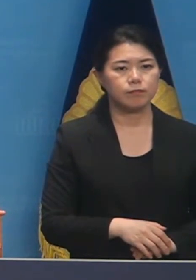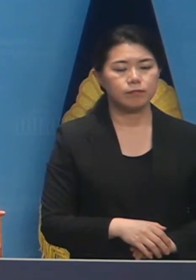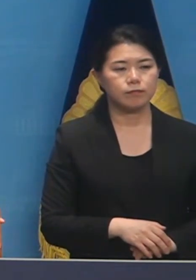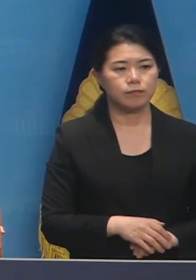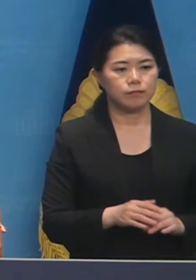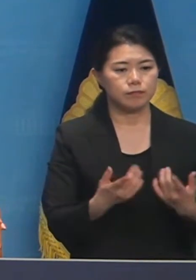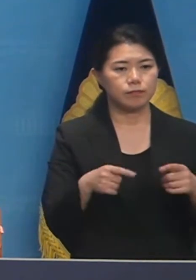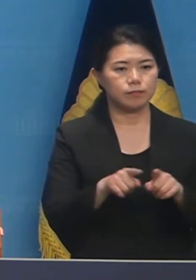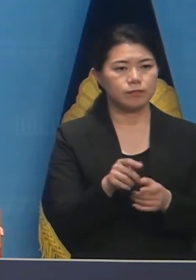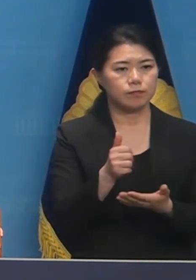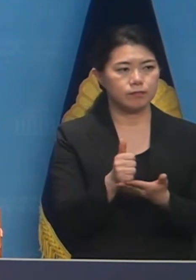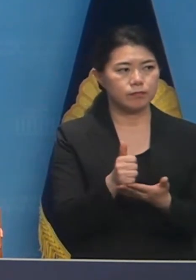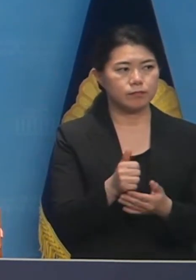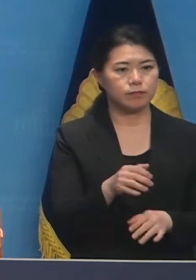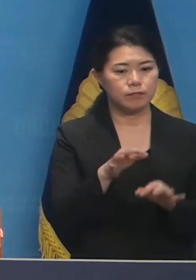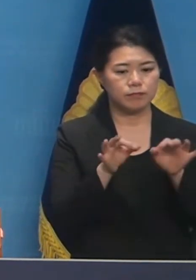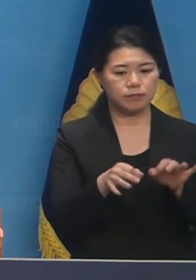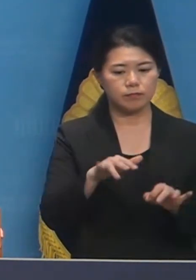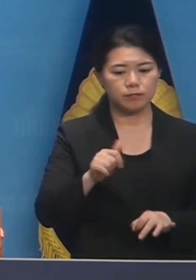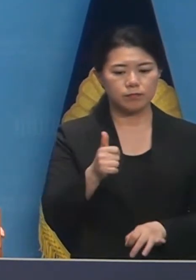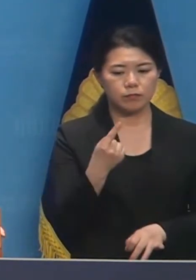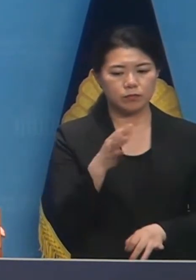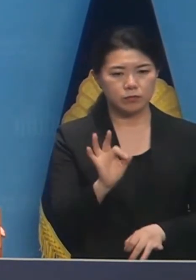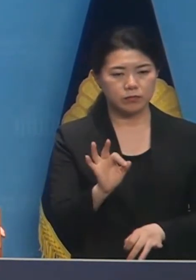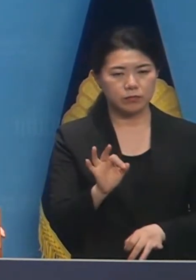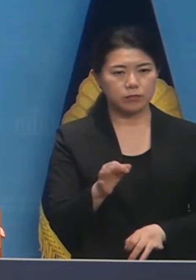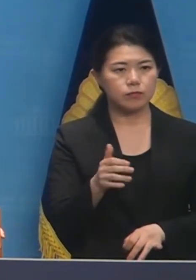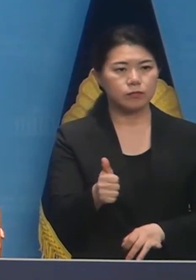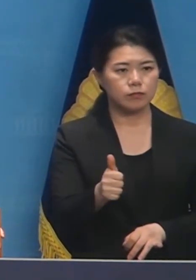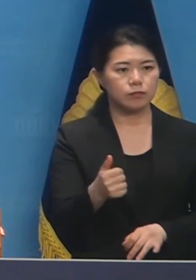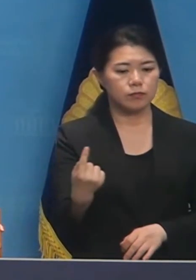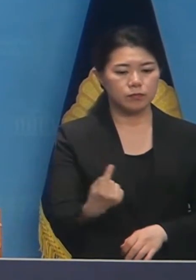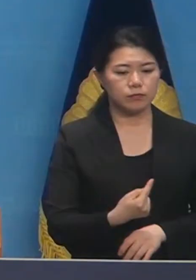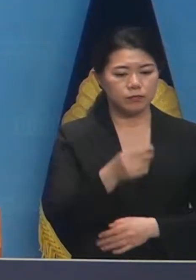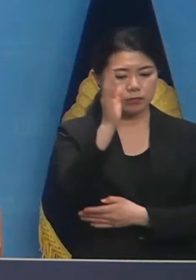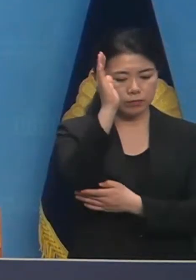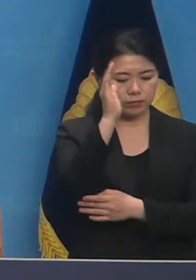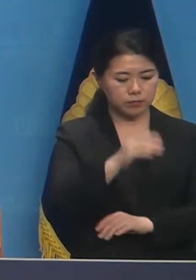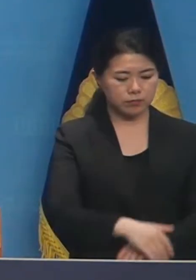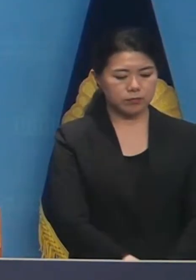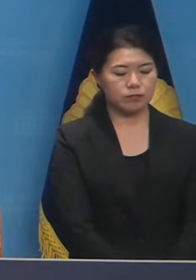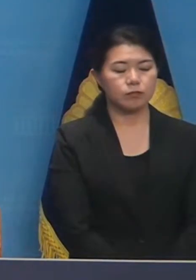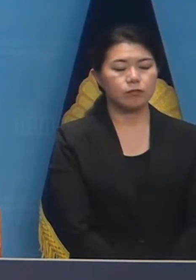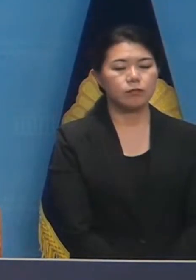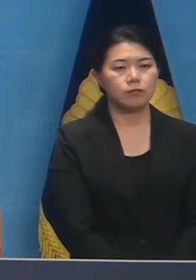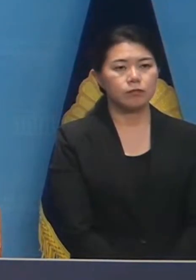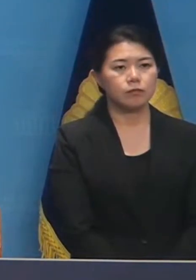예자연 공동대표 김진홍 부장 나오셔서 발언해 주시겠습니다.